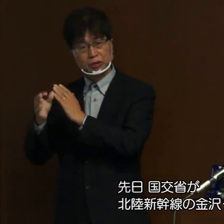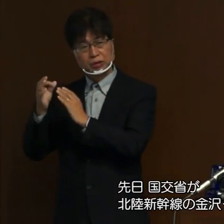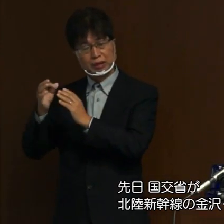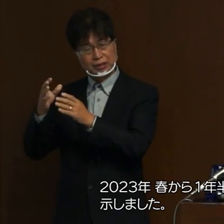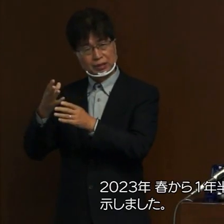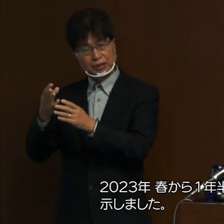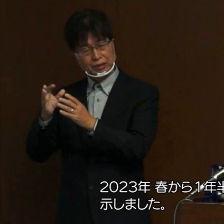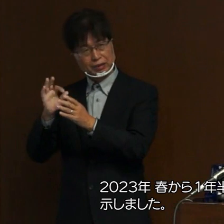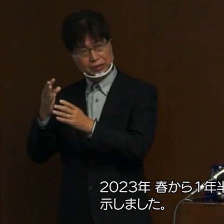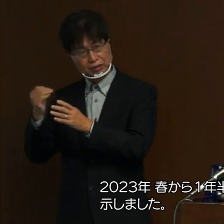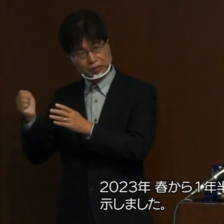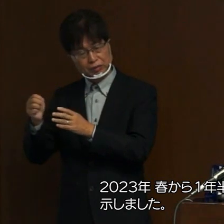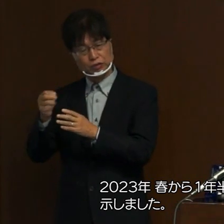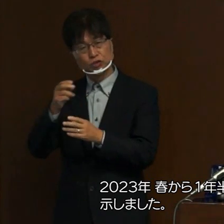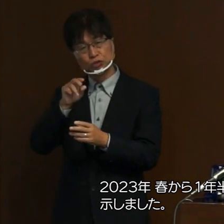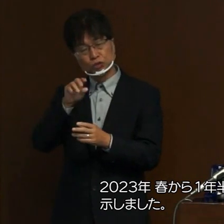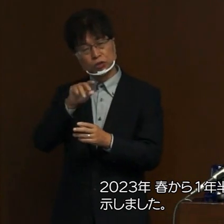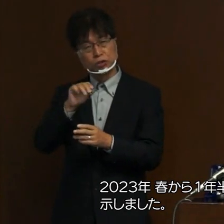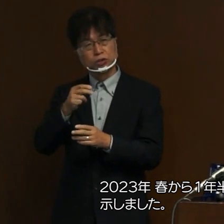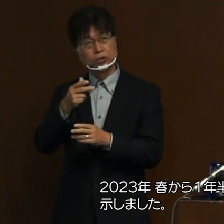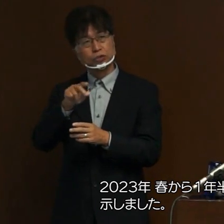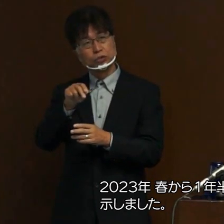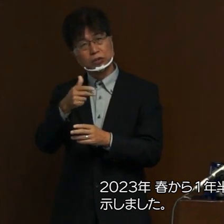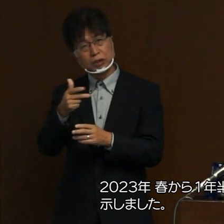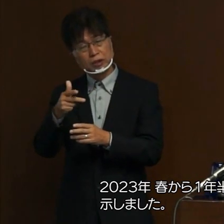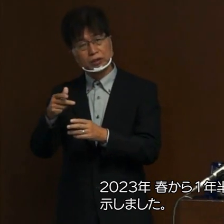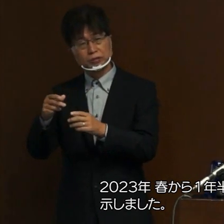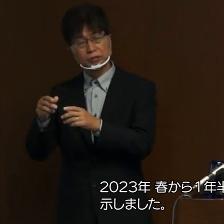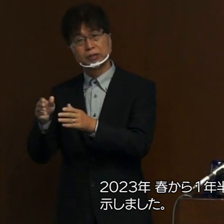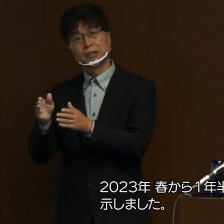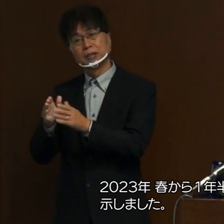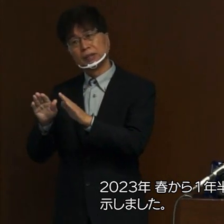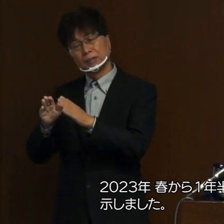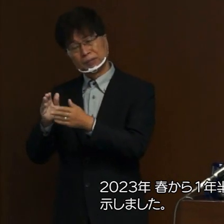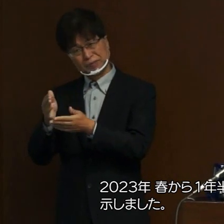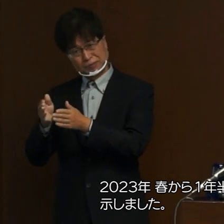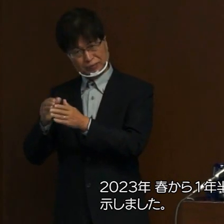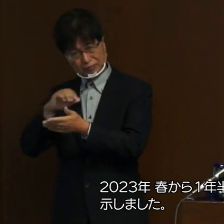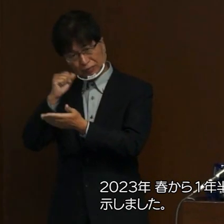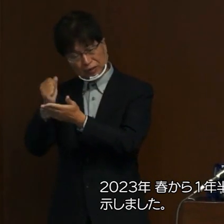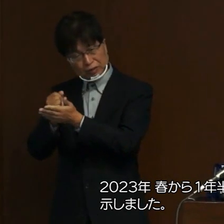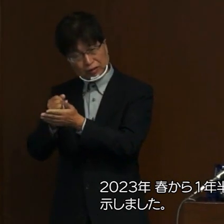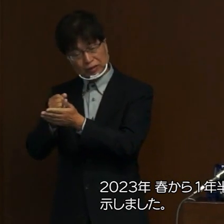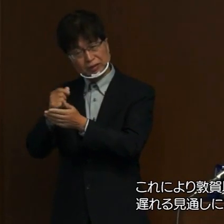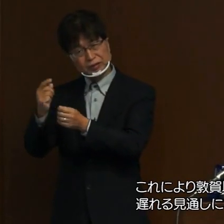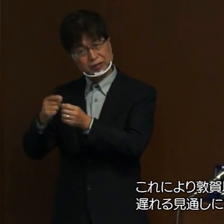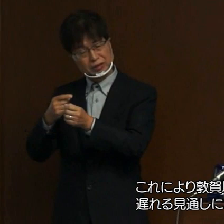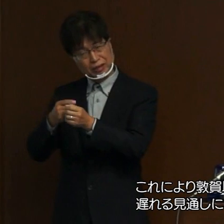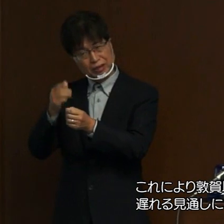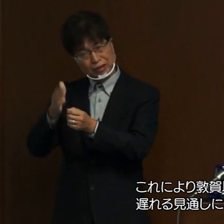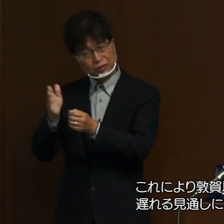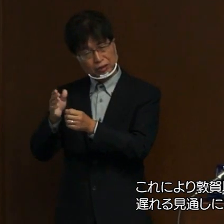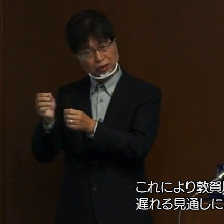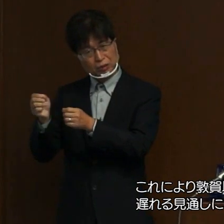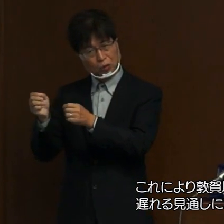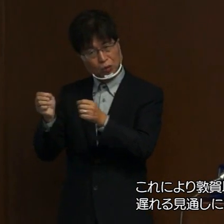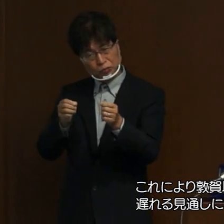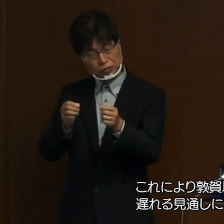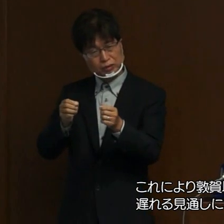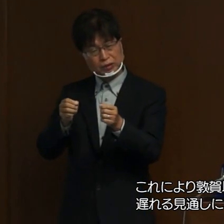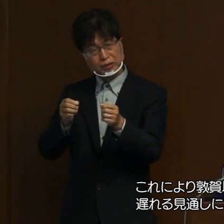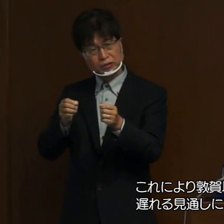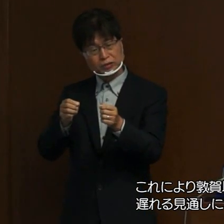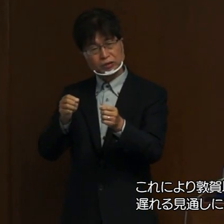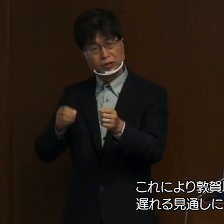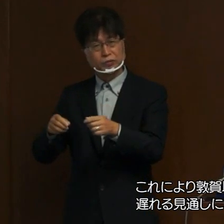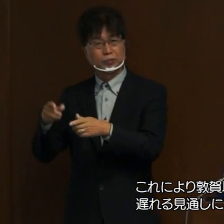が2023年春から1年半遅れるとの見通しを示しました。これによりその敦賀伊勢の着工も遅れ